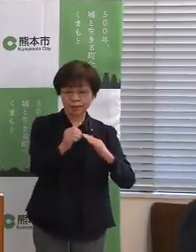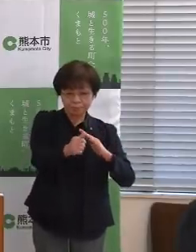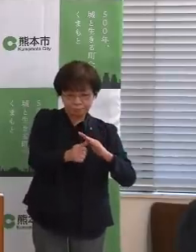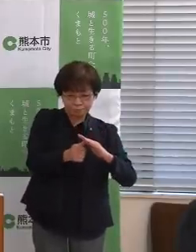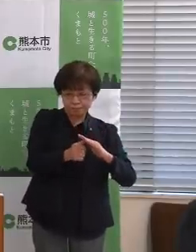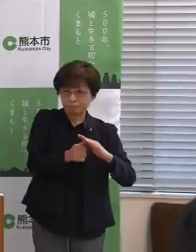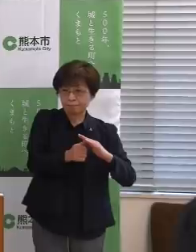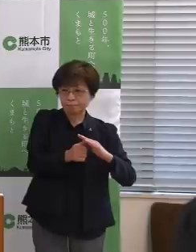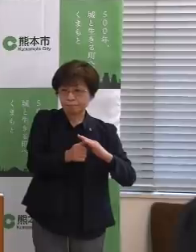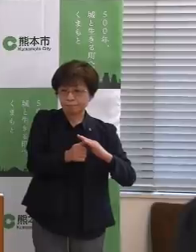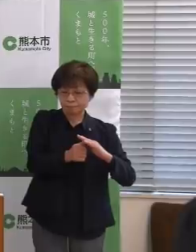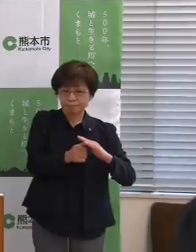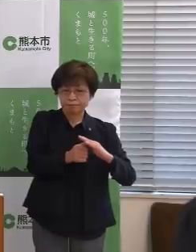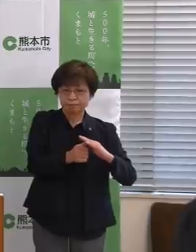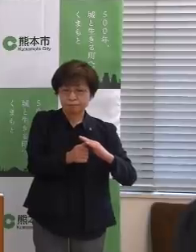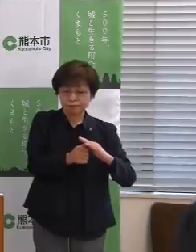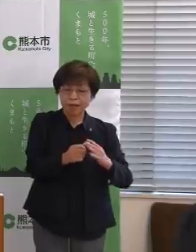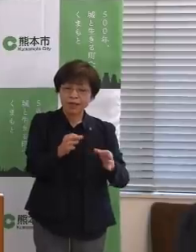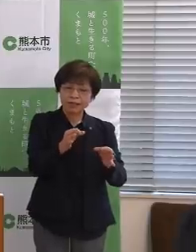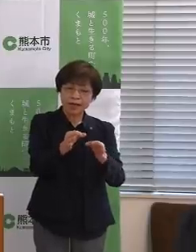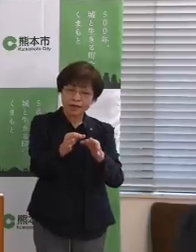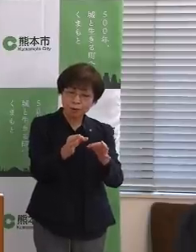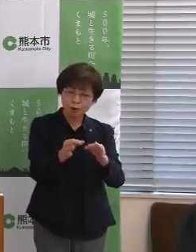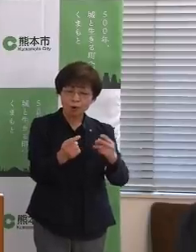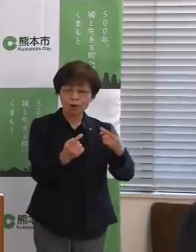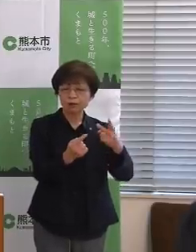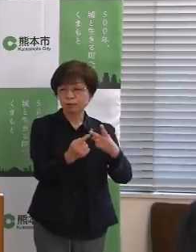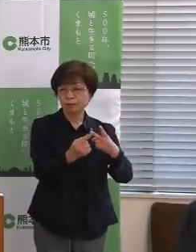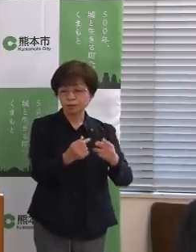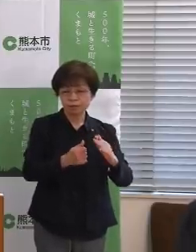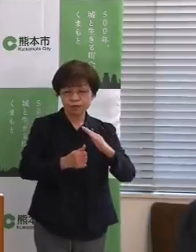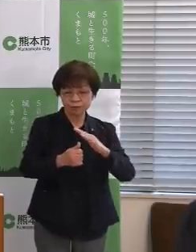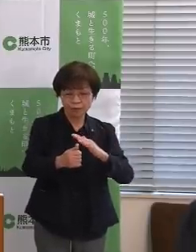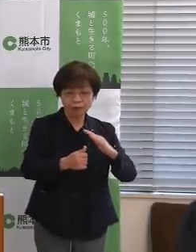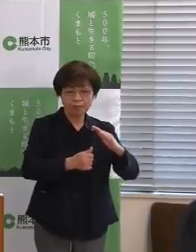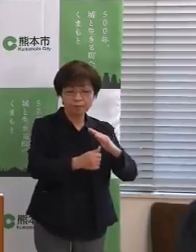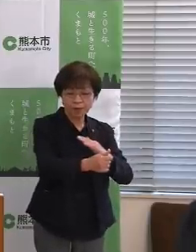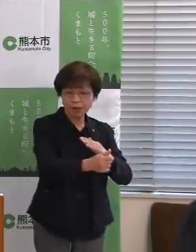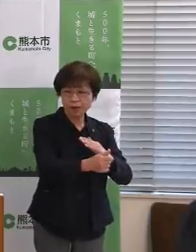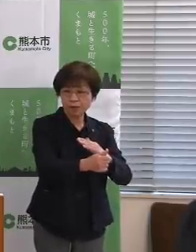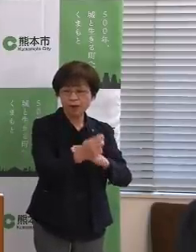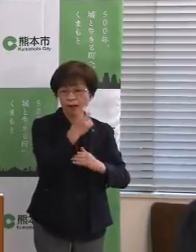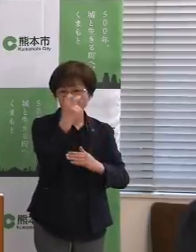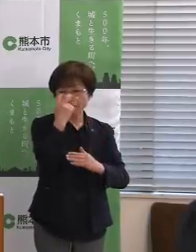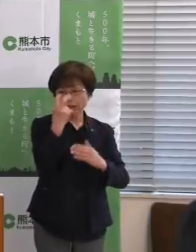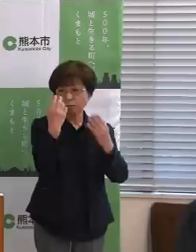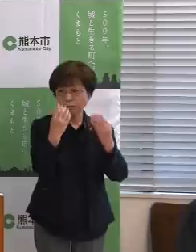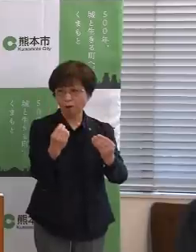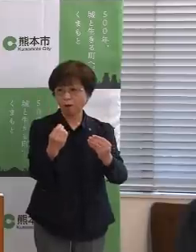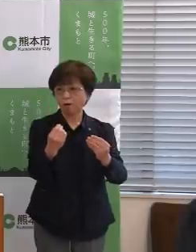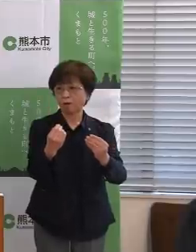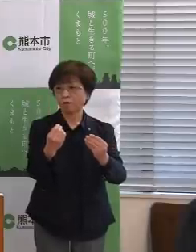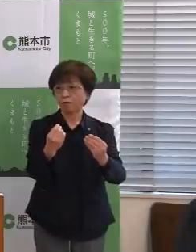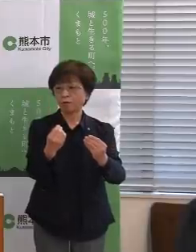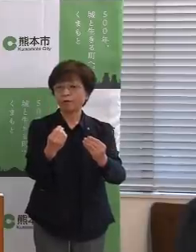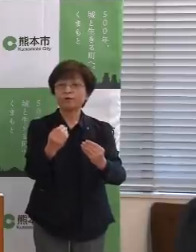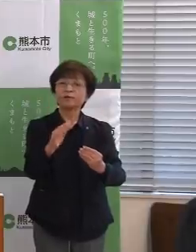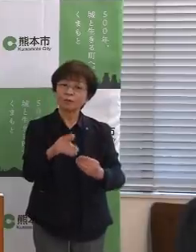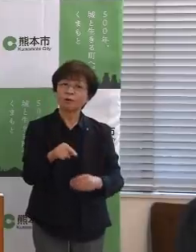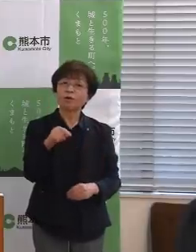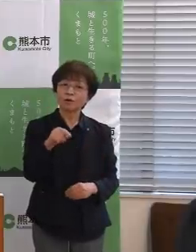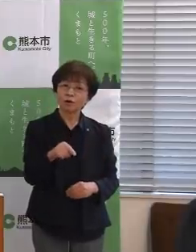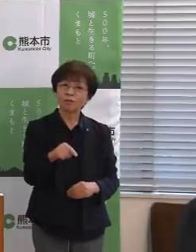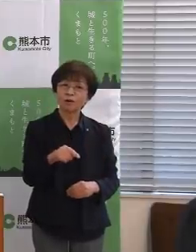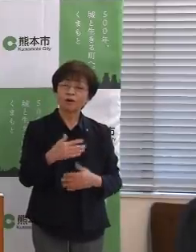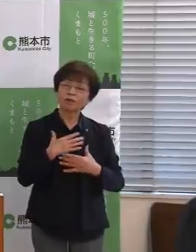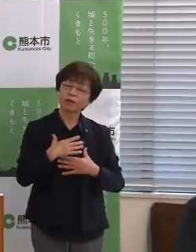して、買い物や郵便局などへの外出というものは確認をされているんですけれども、それも倦怠